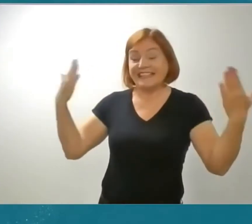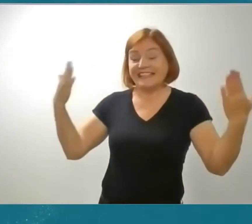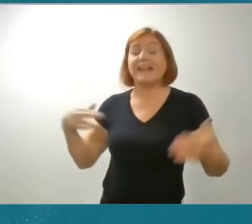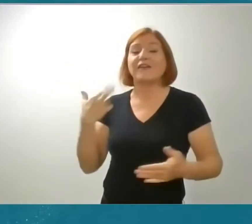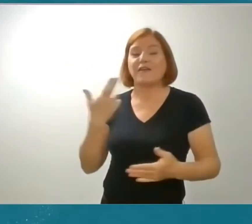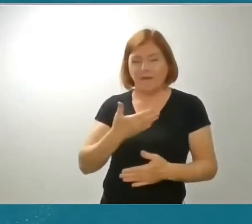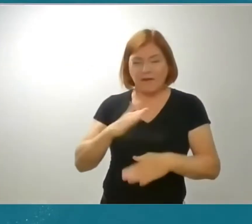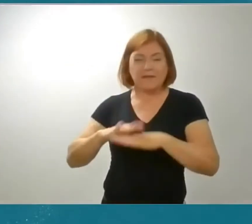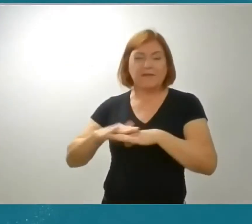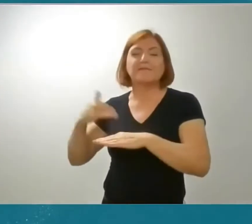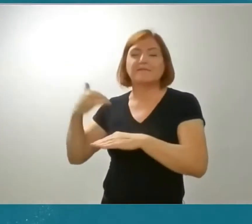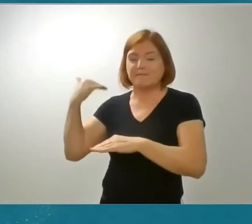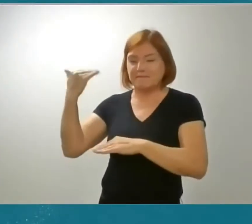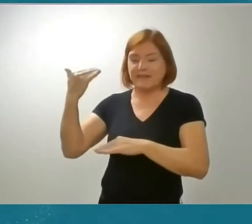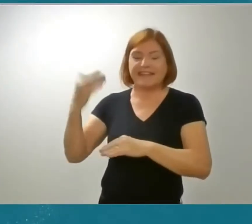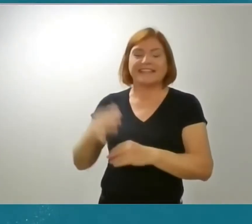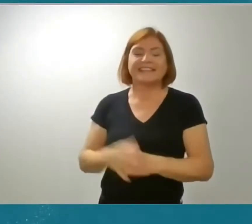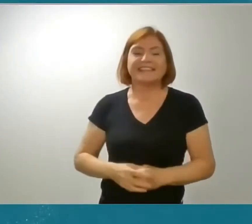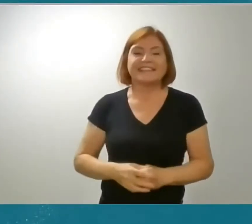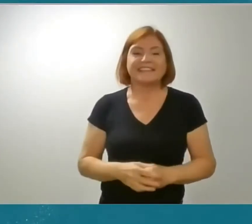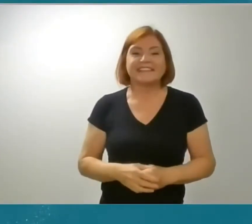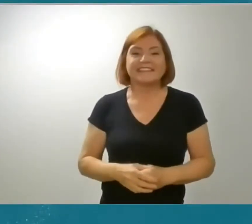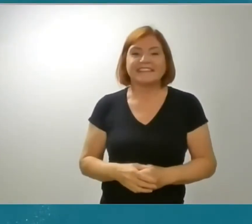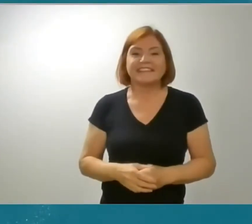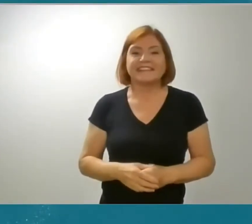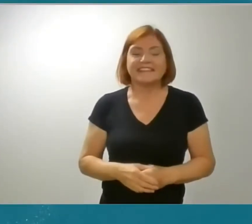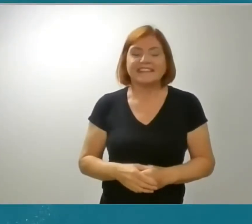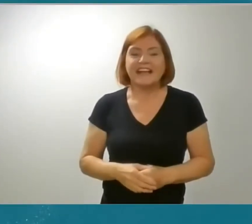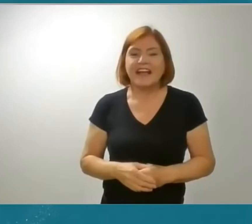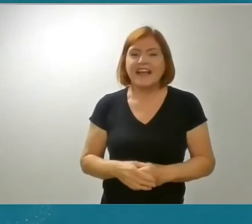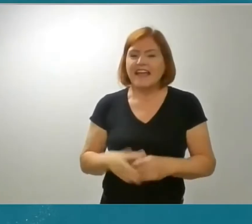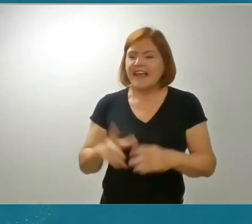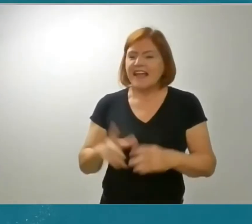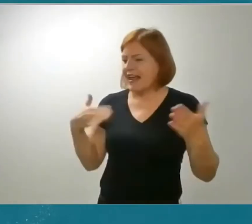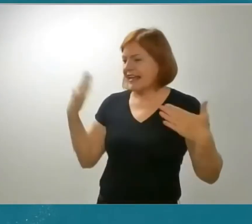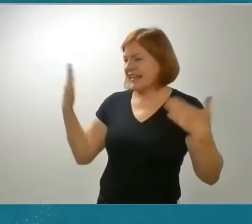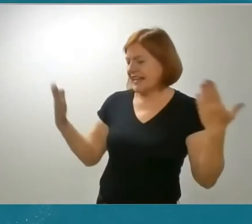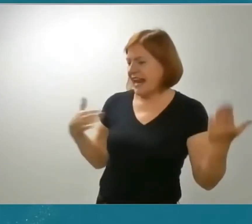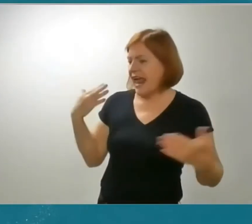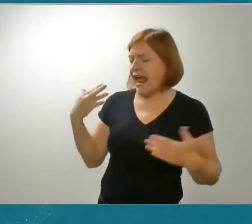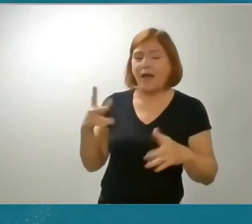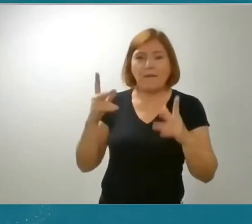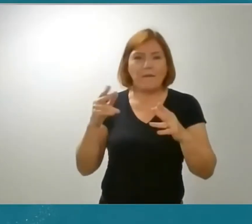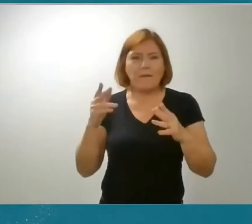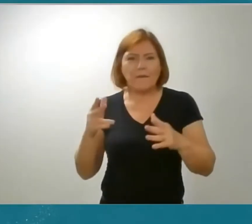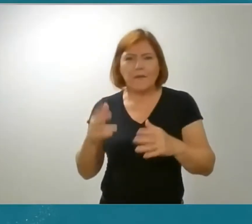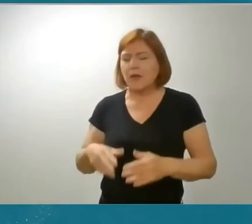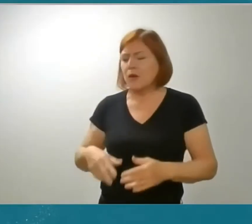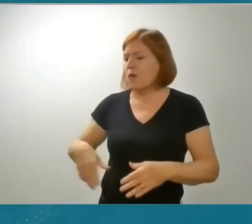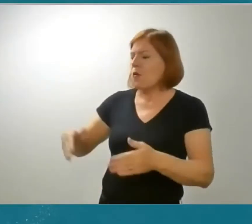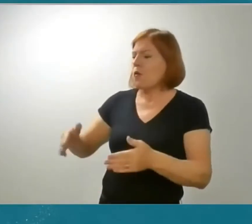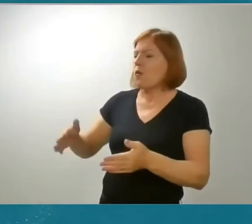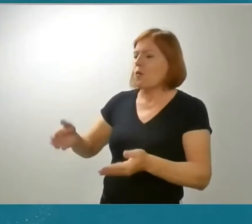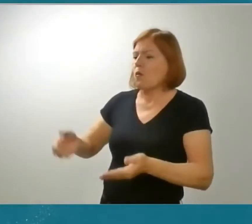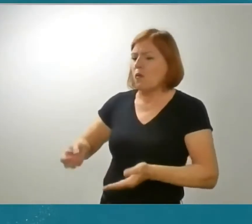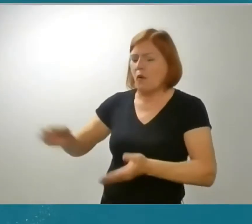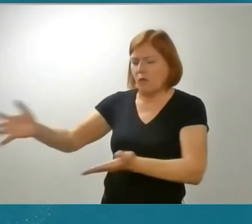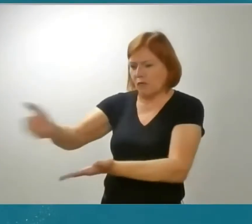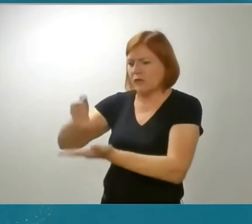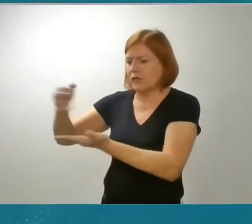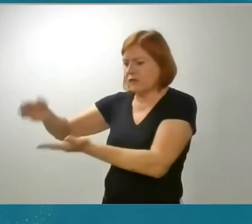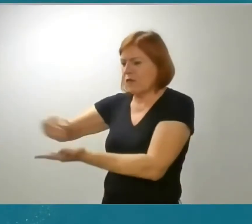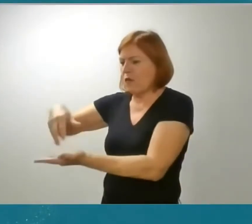do Norte. México. como